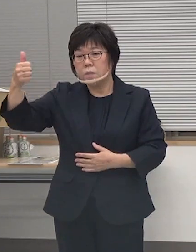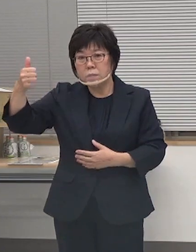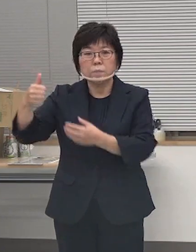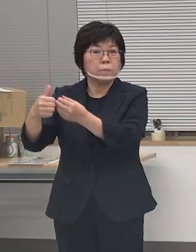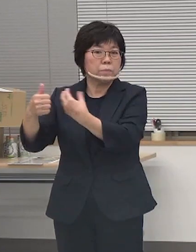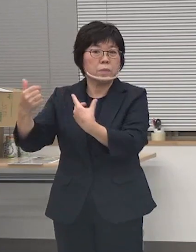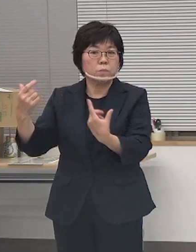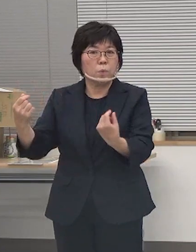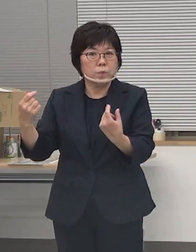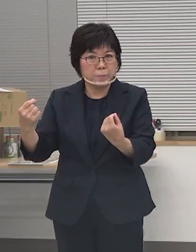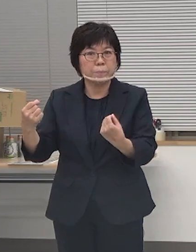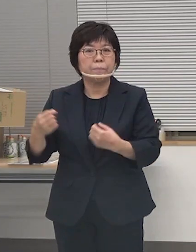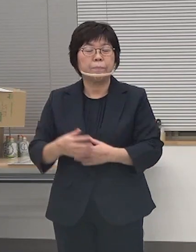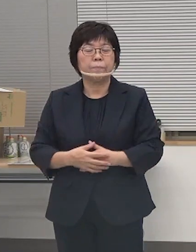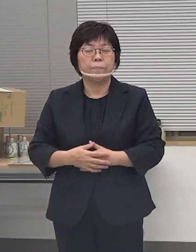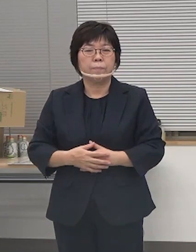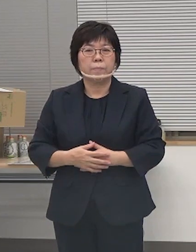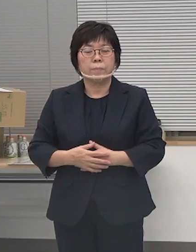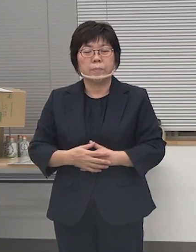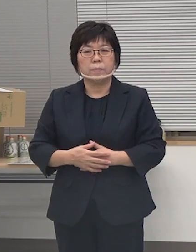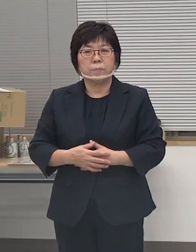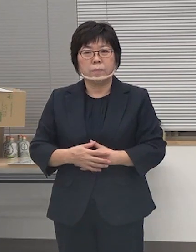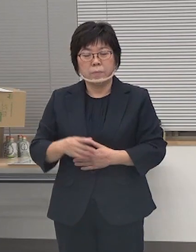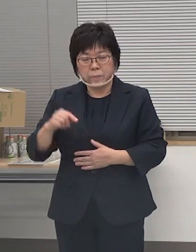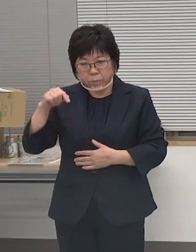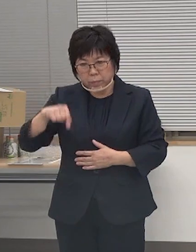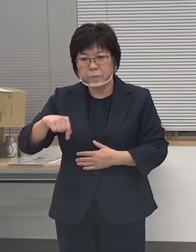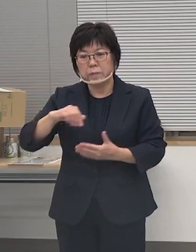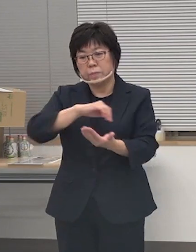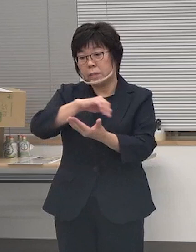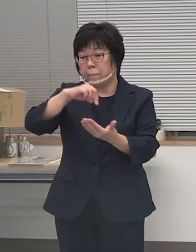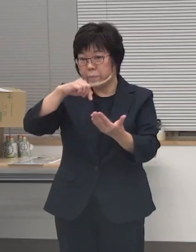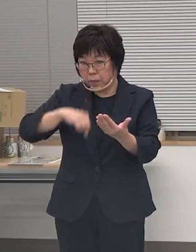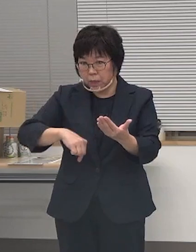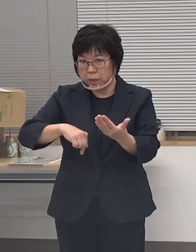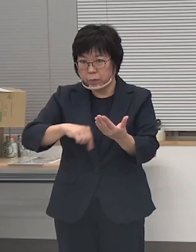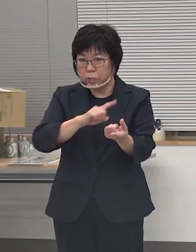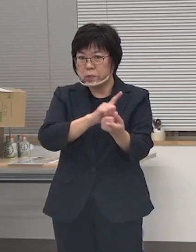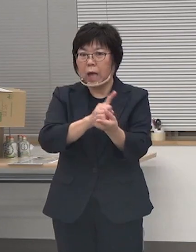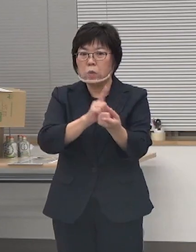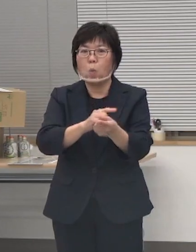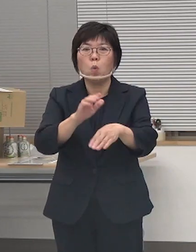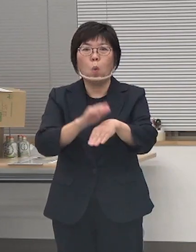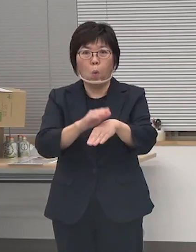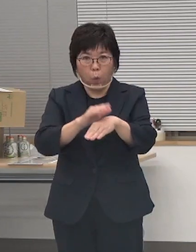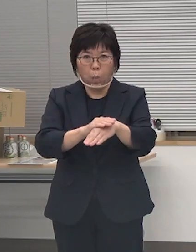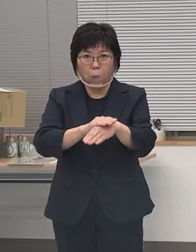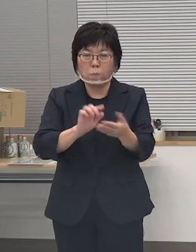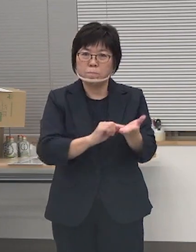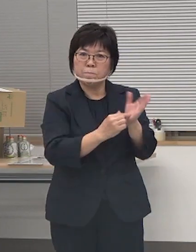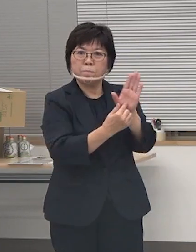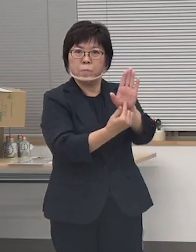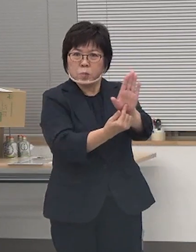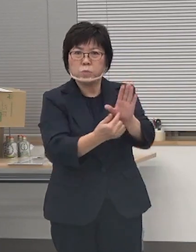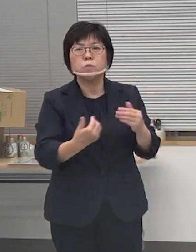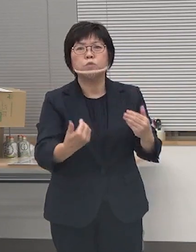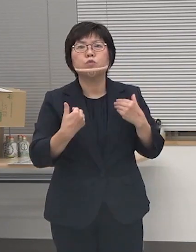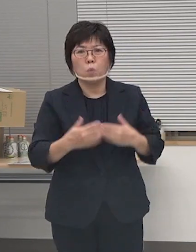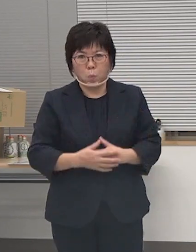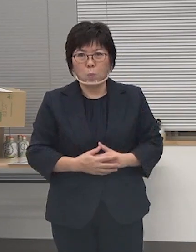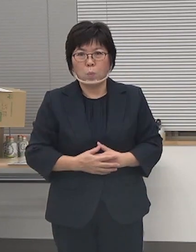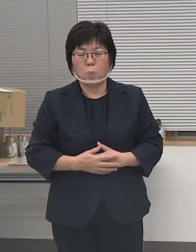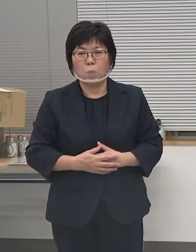ども、いわゆる都市型のモデルを採択するべきであること、それから再生産数